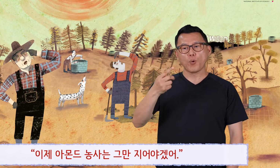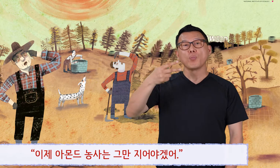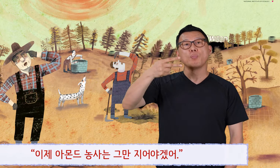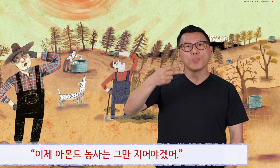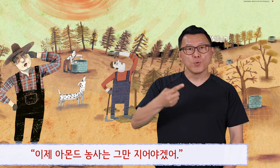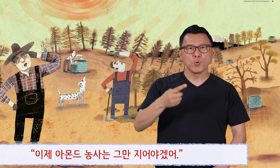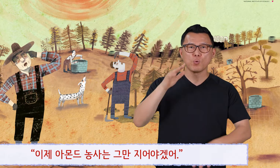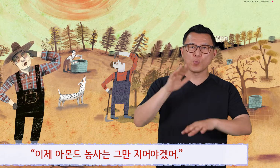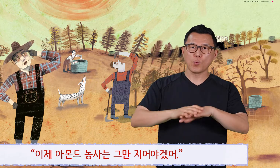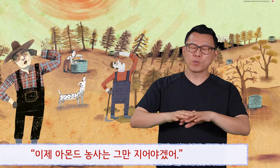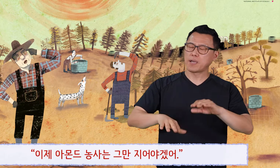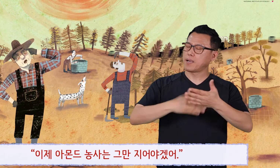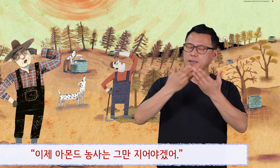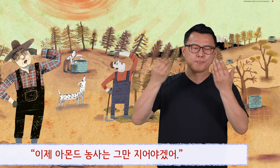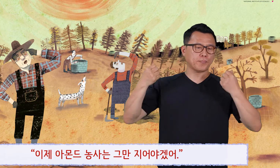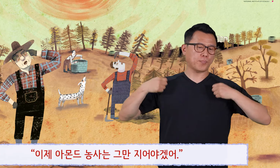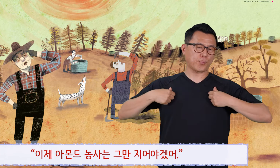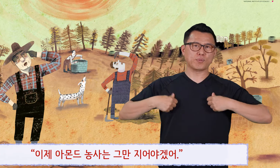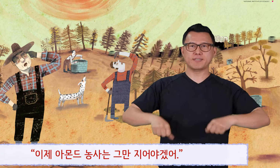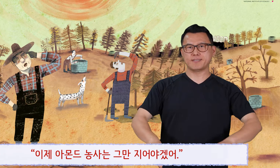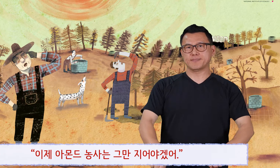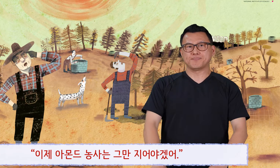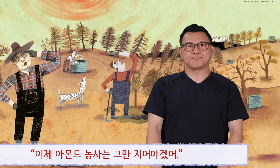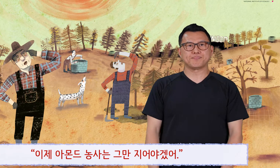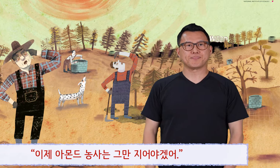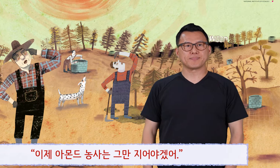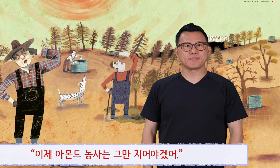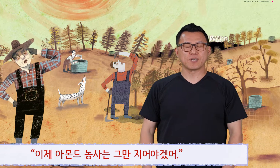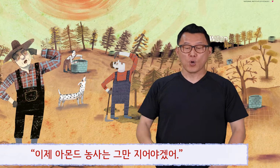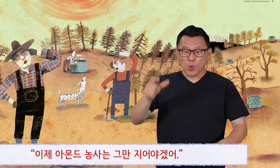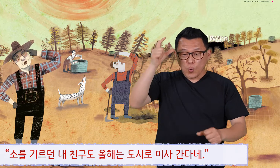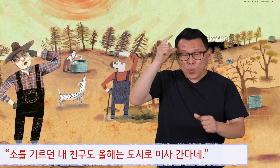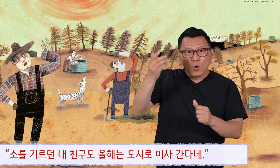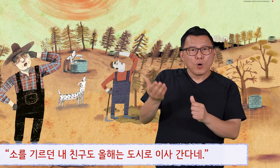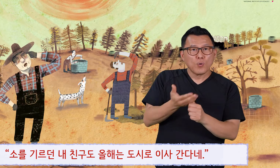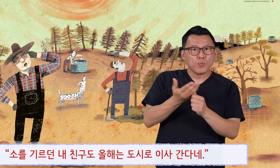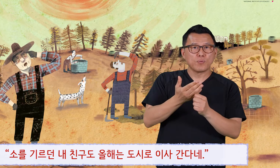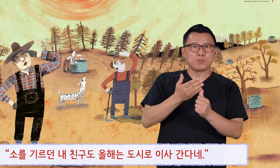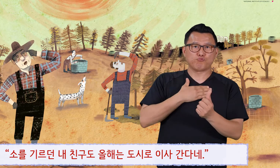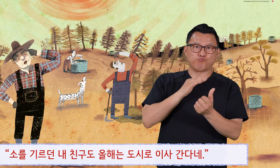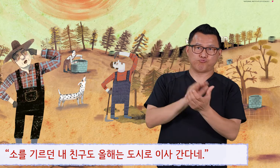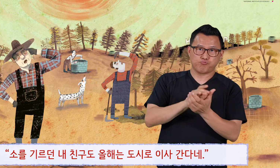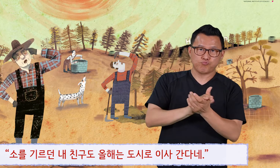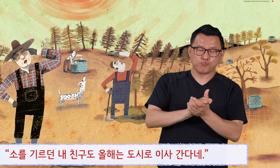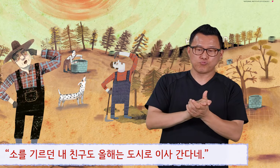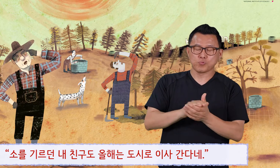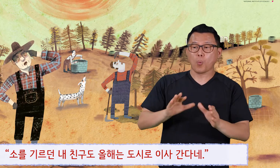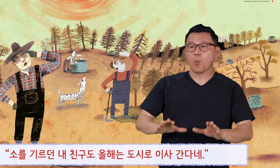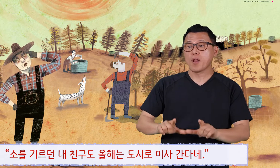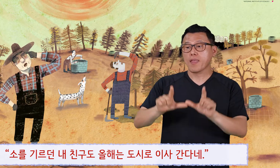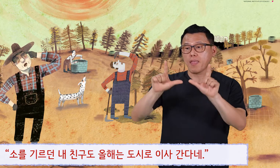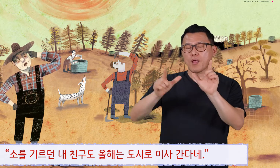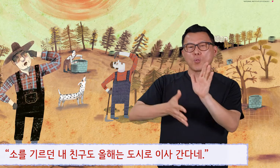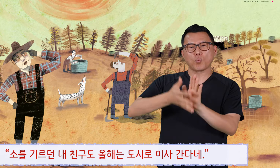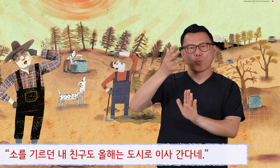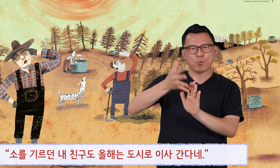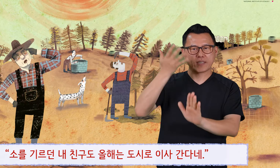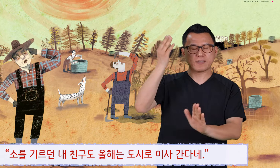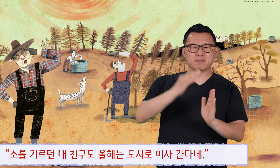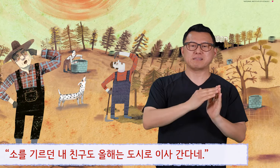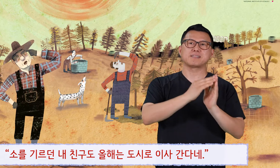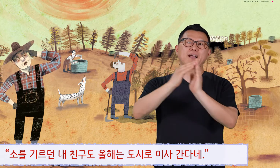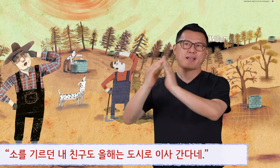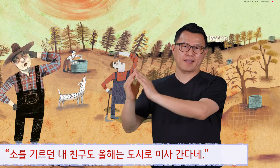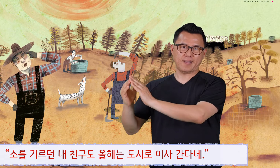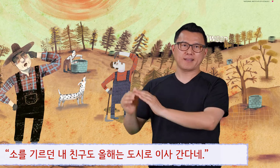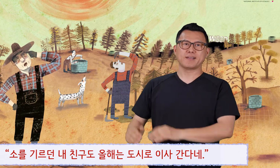이제 아몬드 농사는 그만 지어야겠어. 소를 기르던 내 친구도 올해는